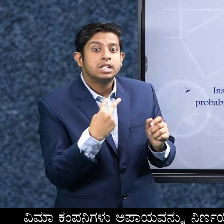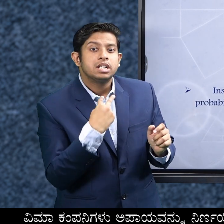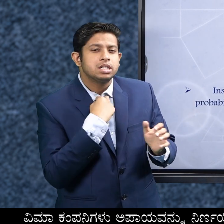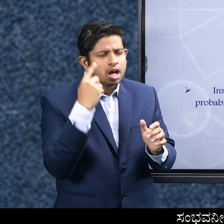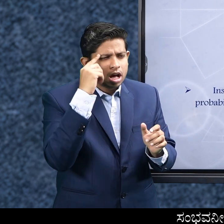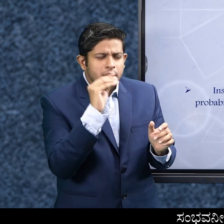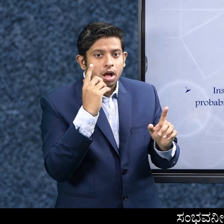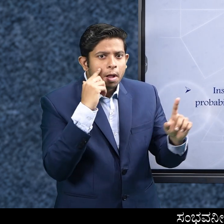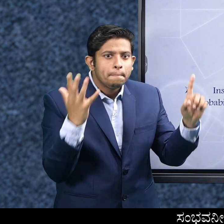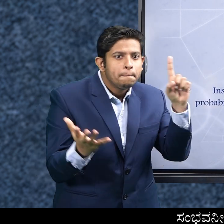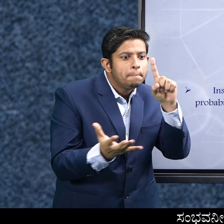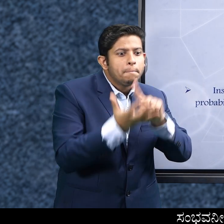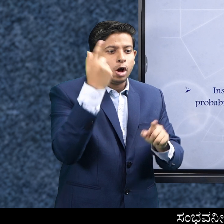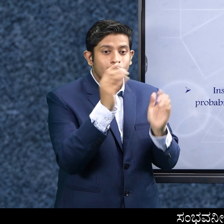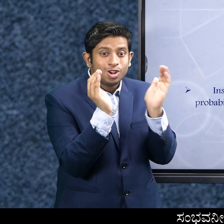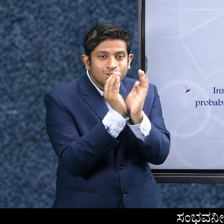ನಿರ್ಧರಿಸಲು ಸಂಭವನೀಯತೆಯನ್ನ ಬಳಸುತ್ತವೆ.